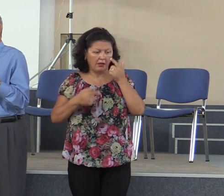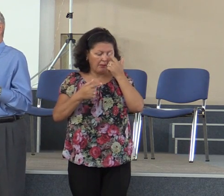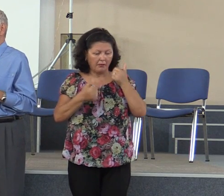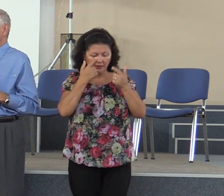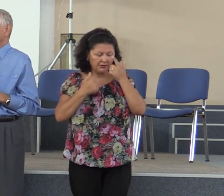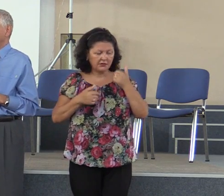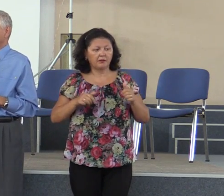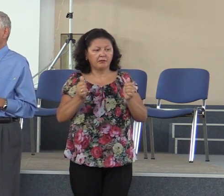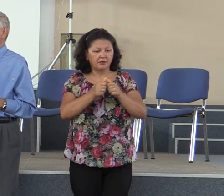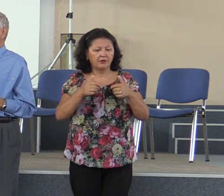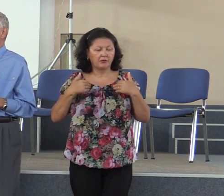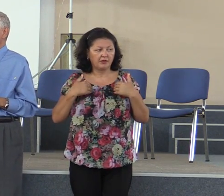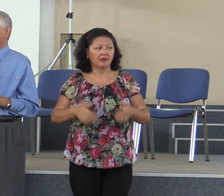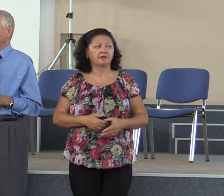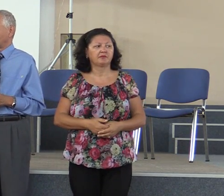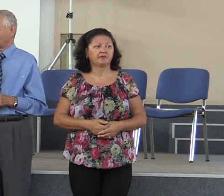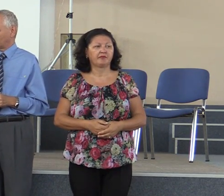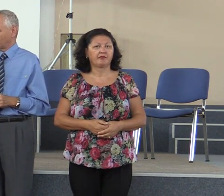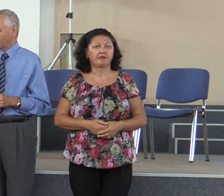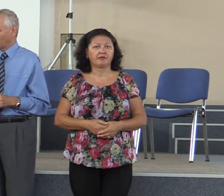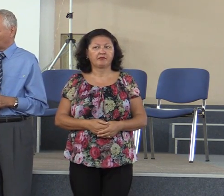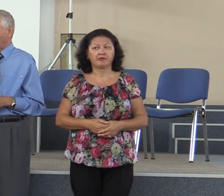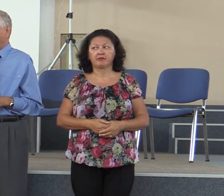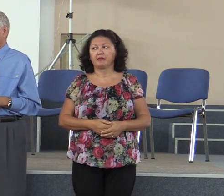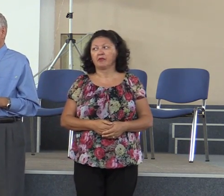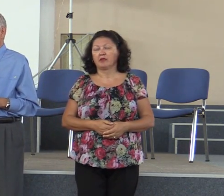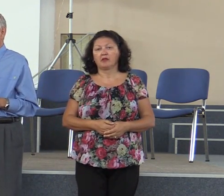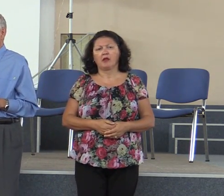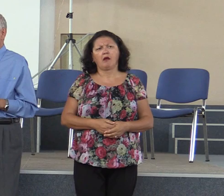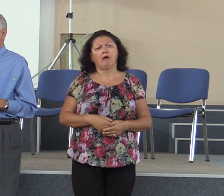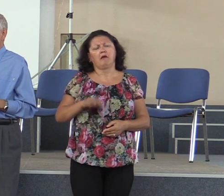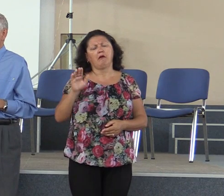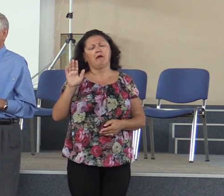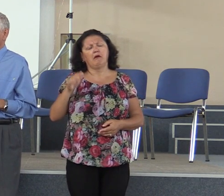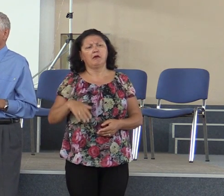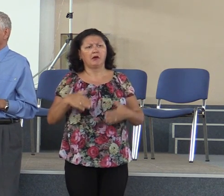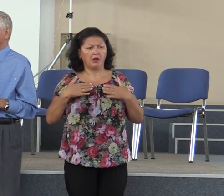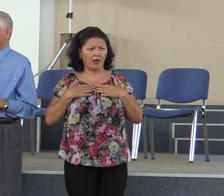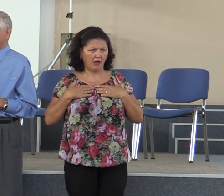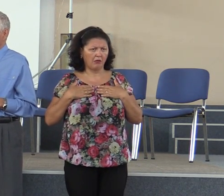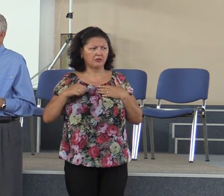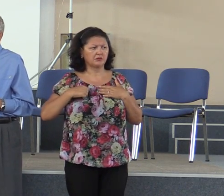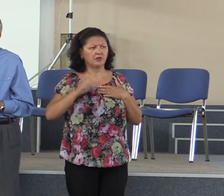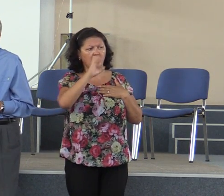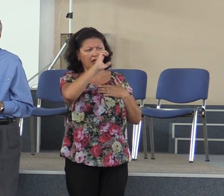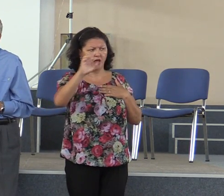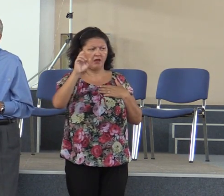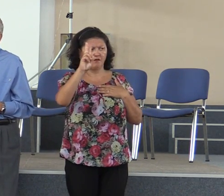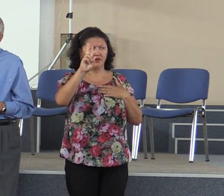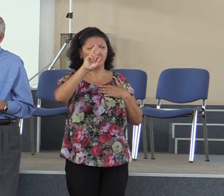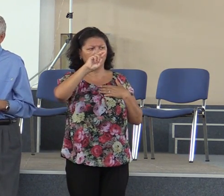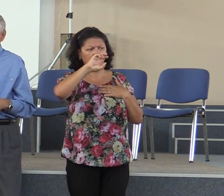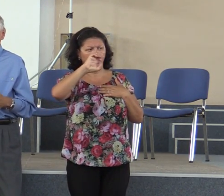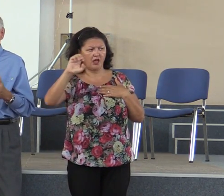plânge împreună cu mine. But I am a Jew, he said. Oh, dar eu sunt un evreu. Well, sir, he walked with you